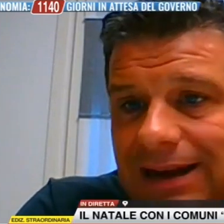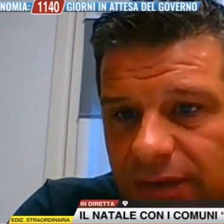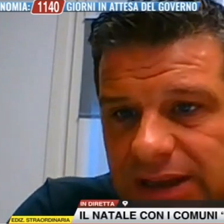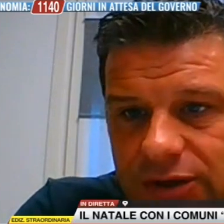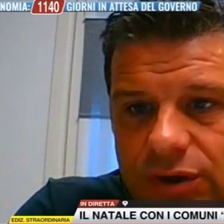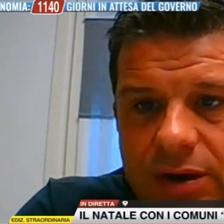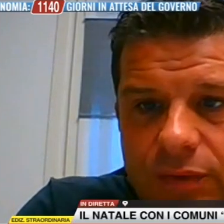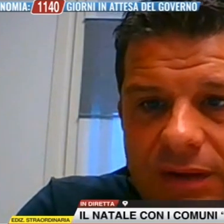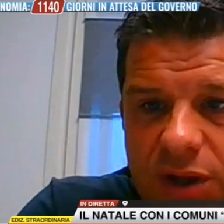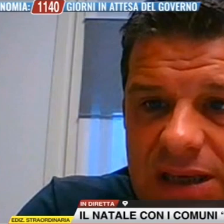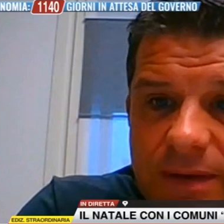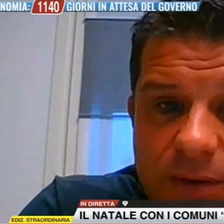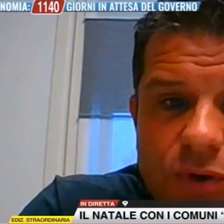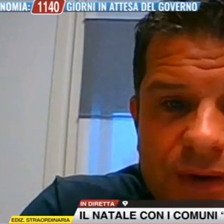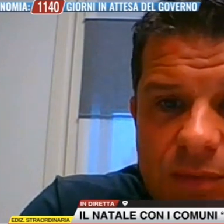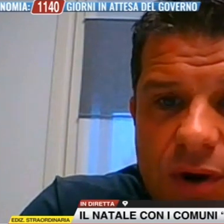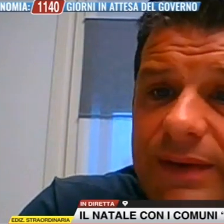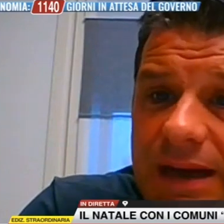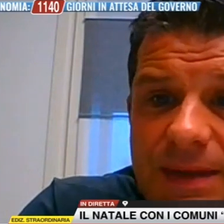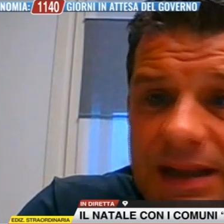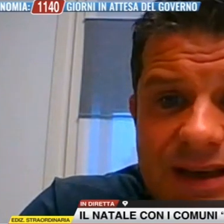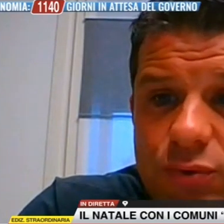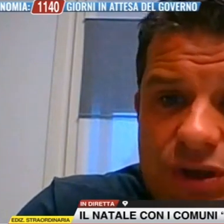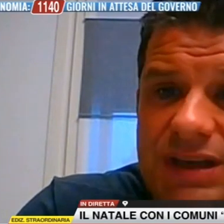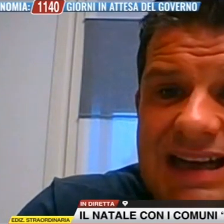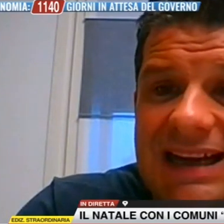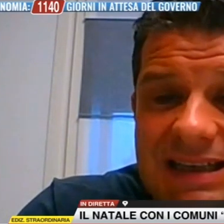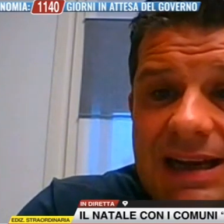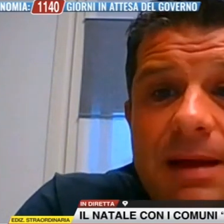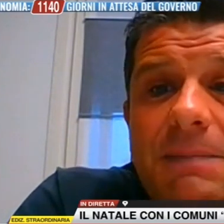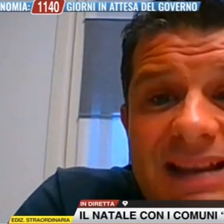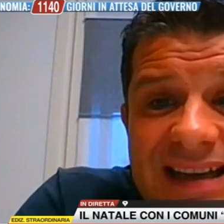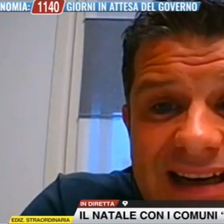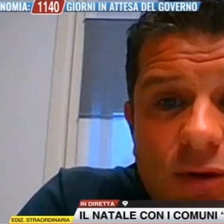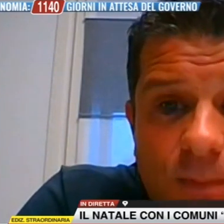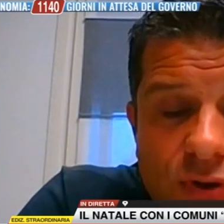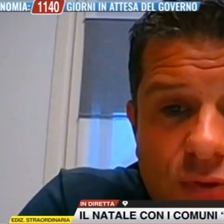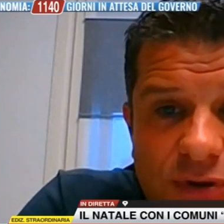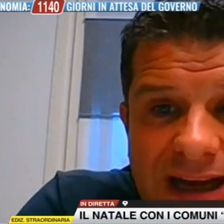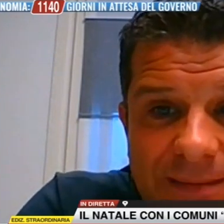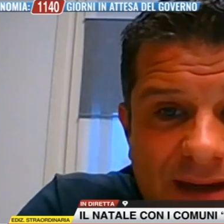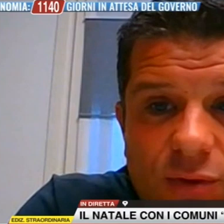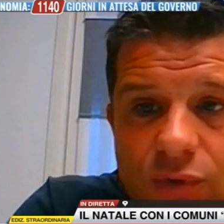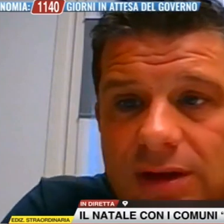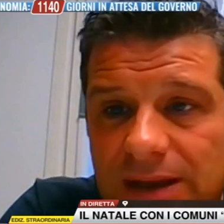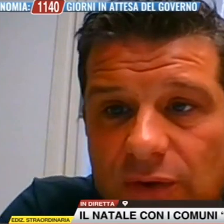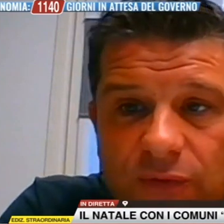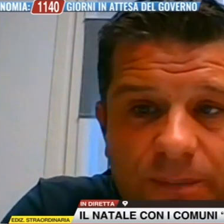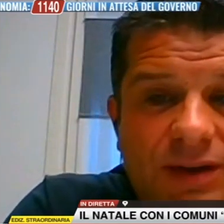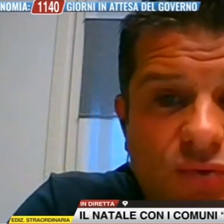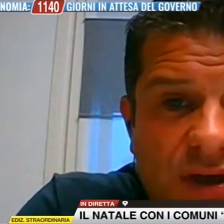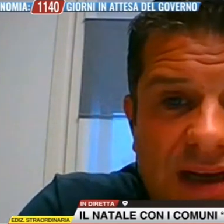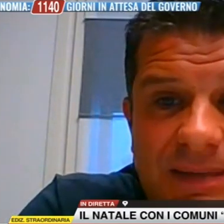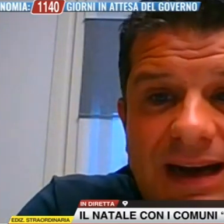festività, non avete ragioni lavorative per cui dovete muovervi e rimanete chiusi in casa. Ma dire che non posso spostarmi nel comune limitrofo